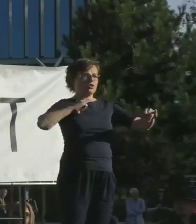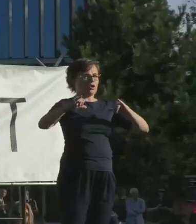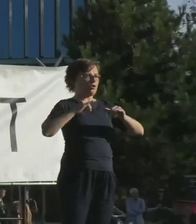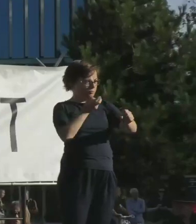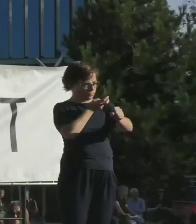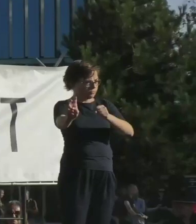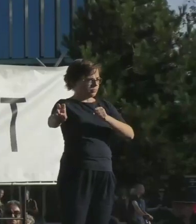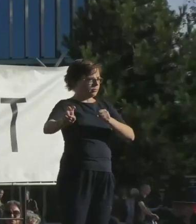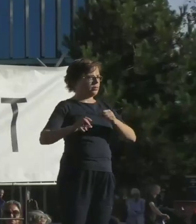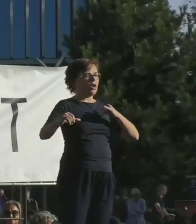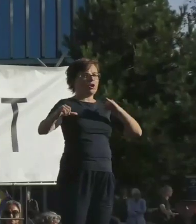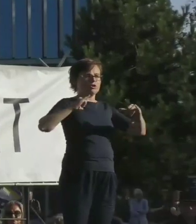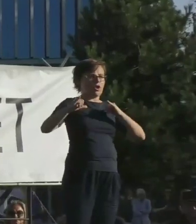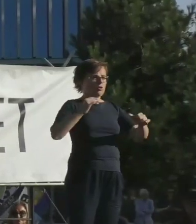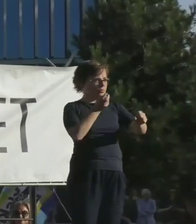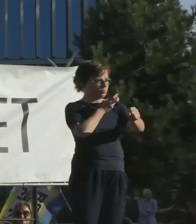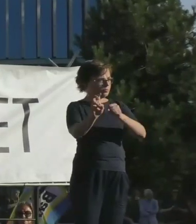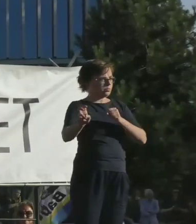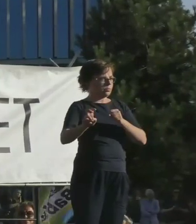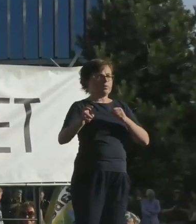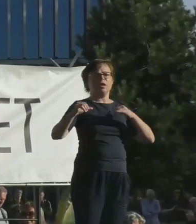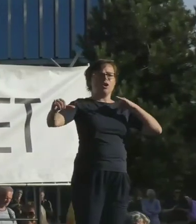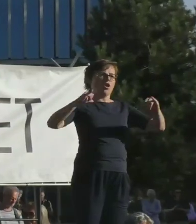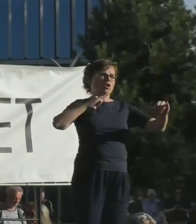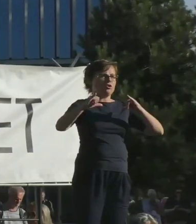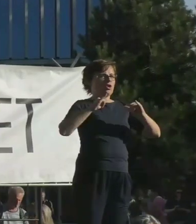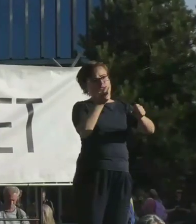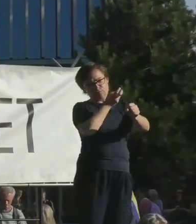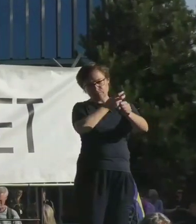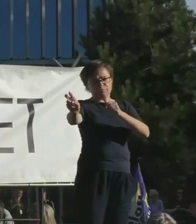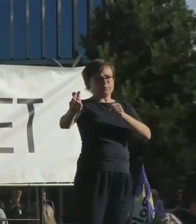Do dymisji! Do dymisji!